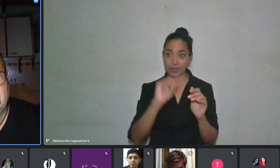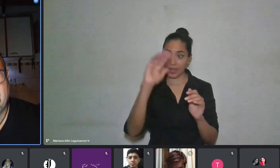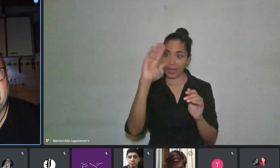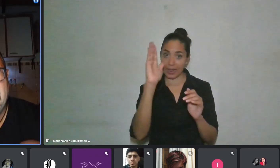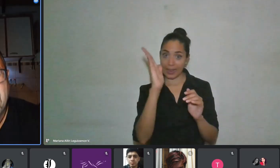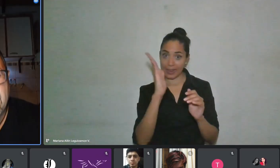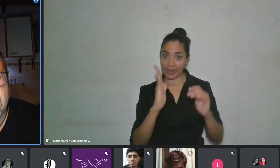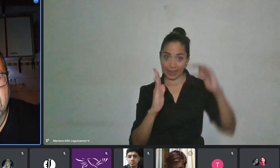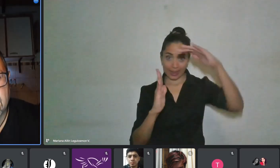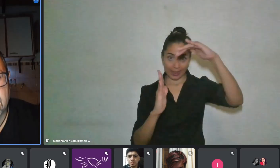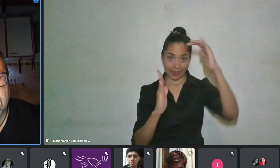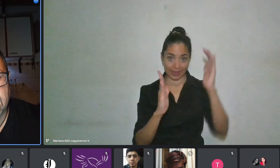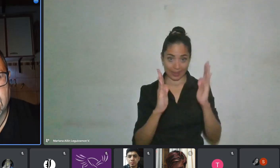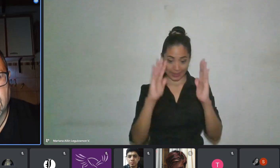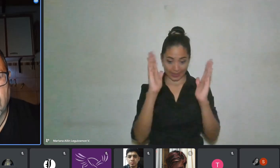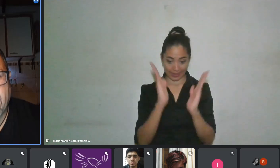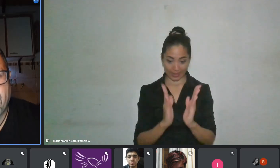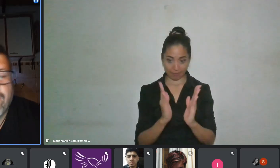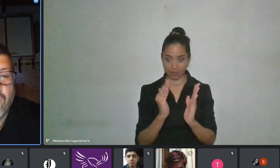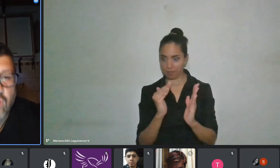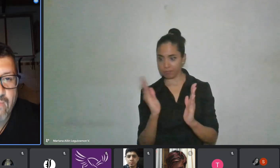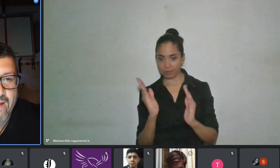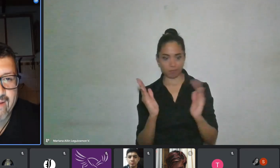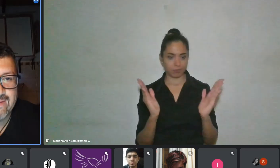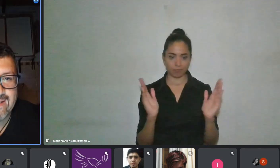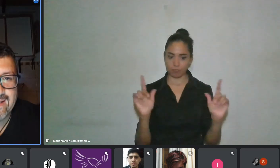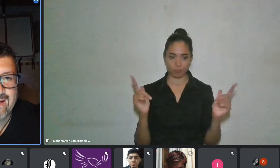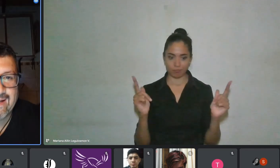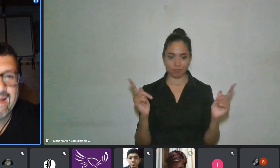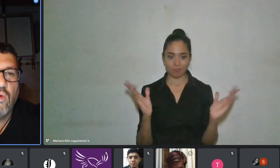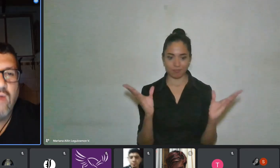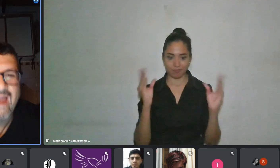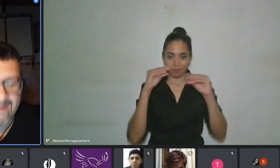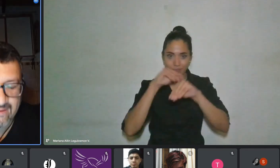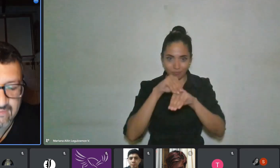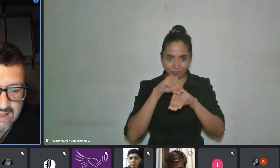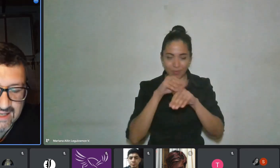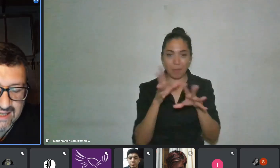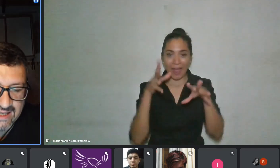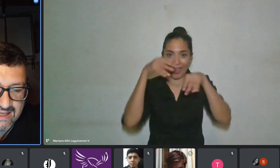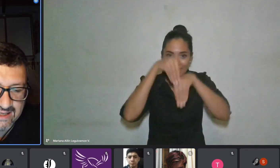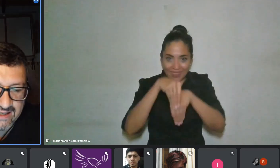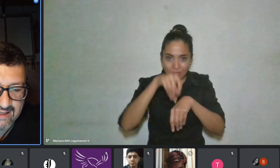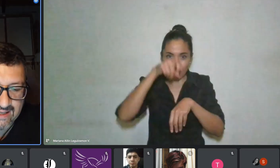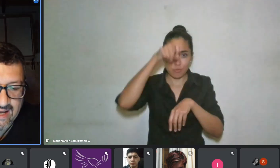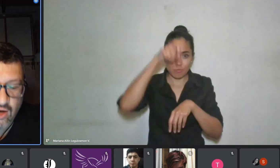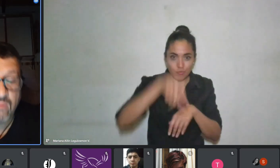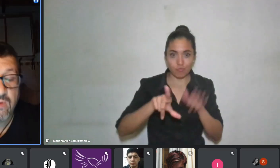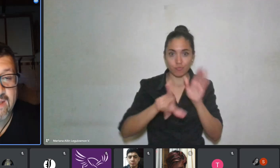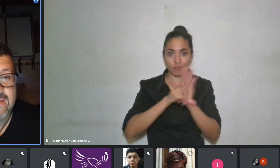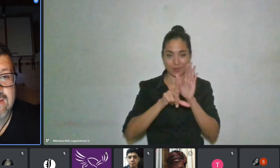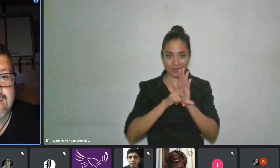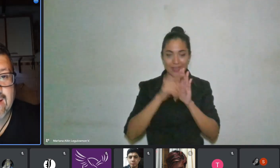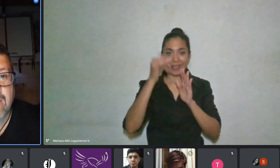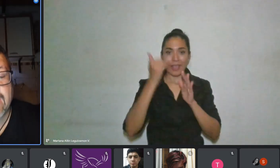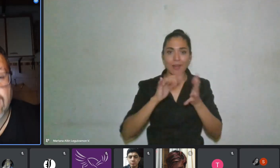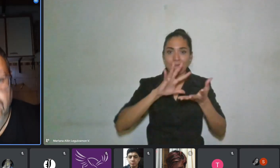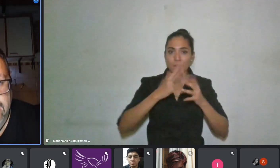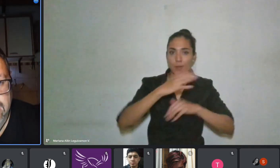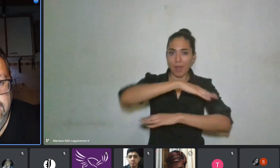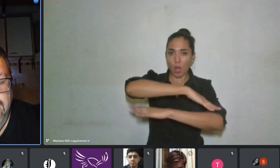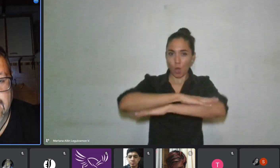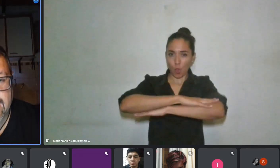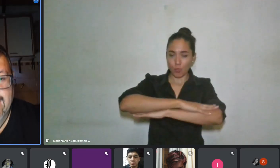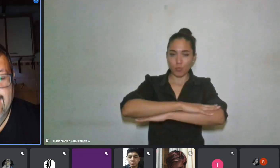sociedad requiere de una forma de regular en la convivencia entre las